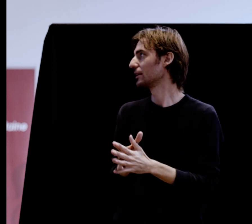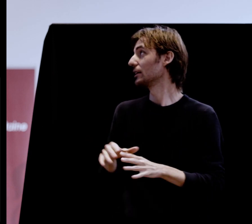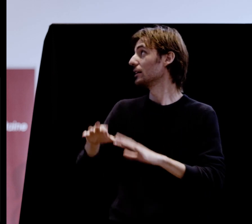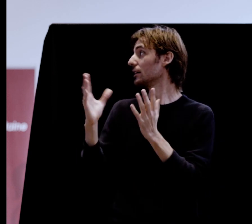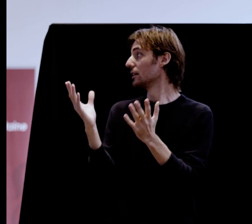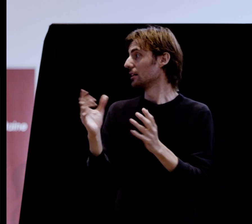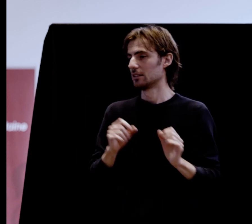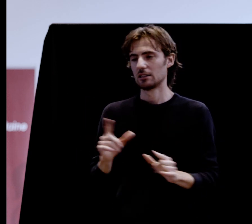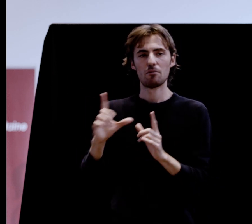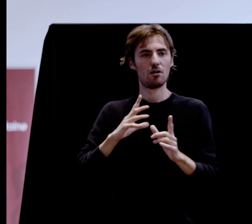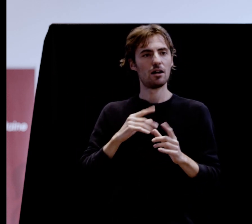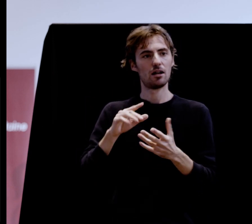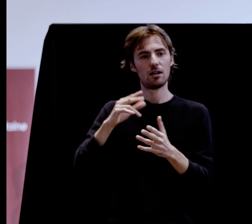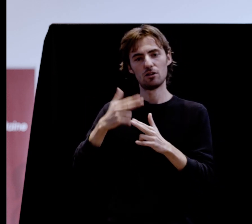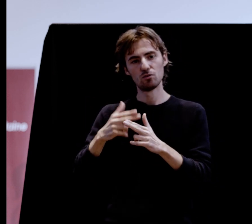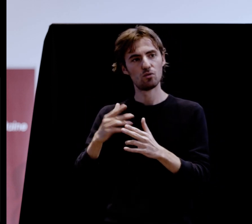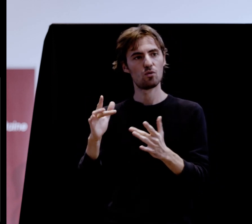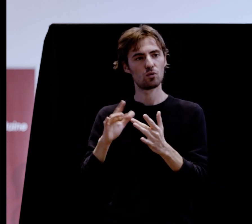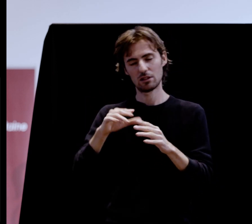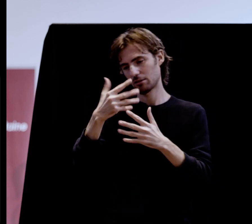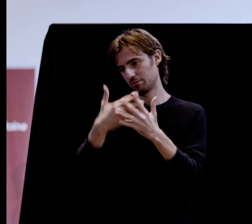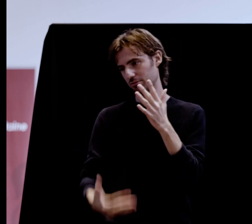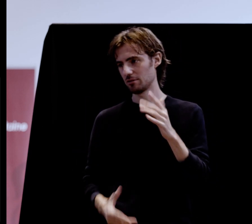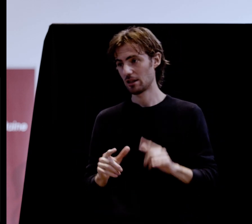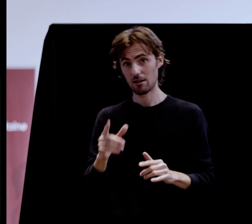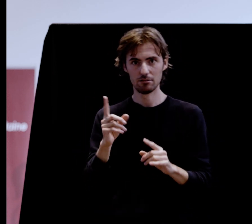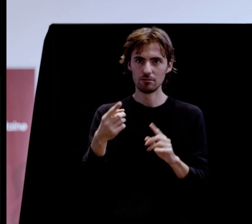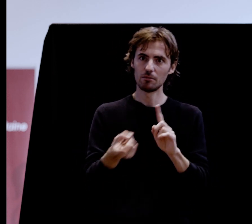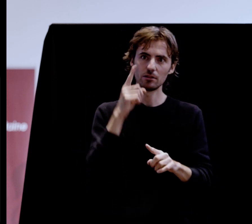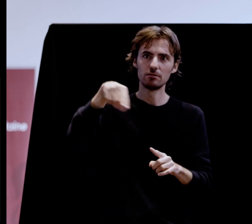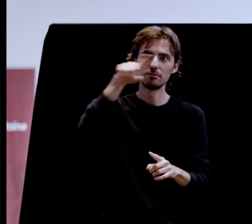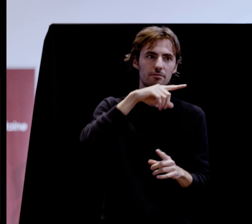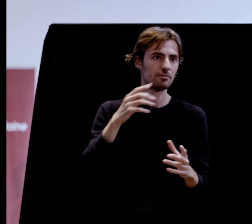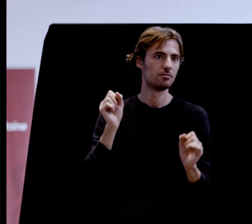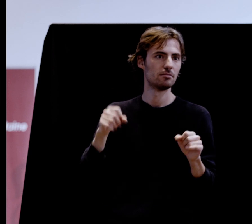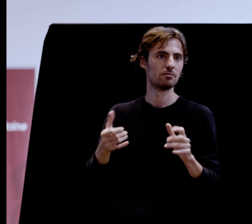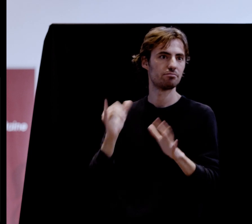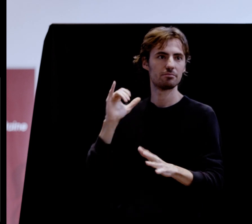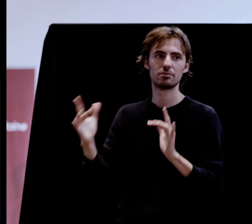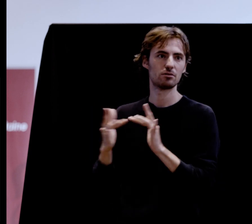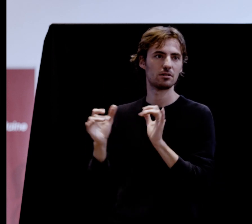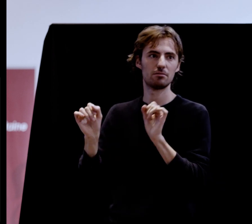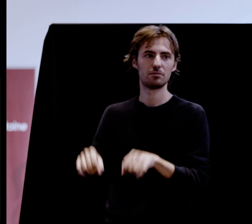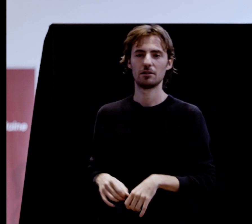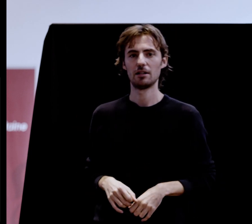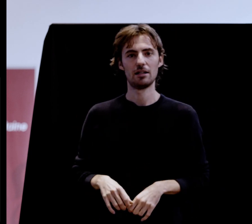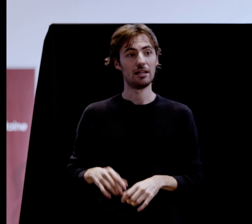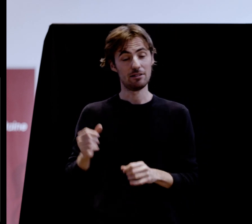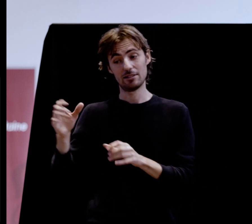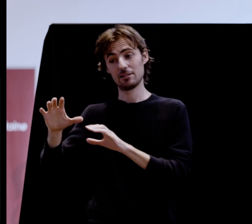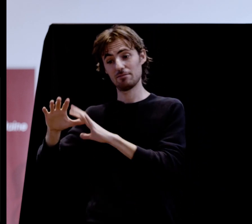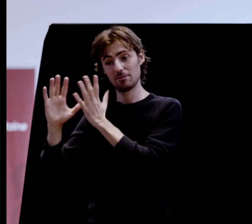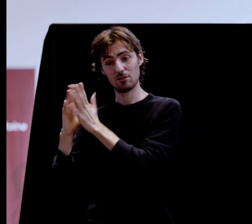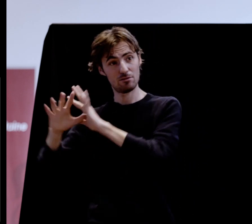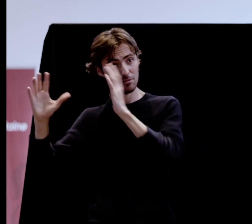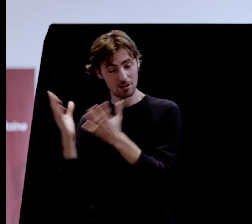coordonnées, et c'est important de les contacter s'il y a besoin. Et ces associations, elles proposent également des formations.